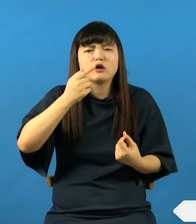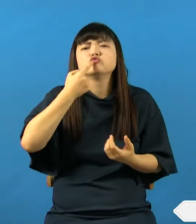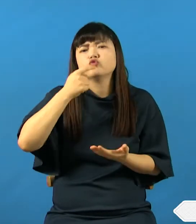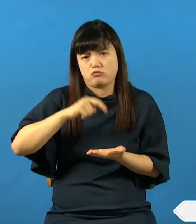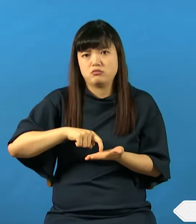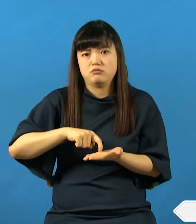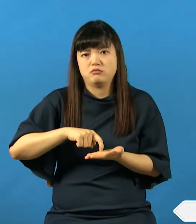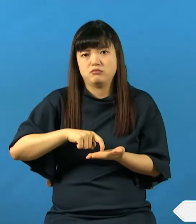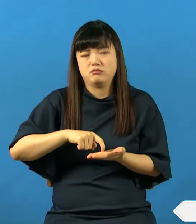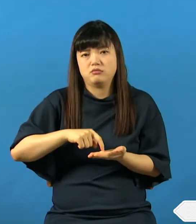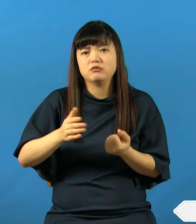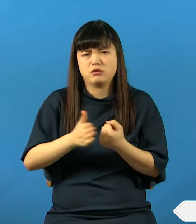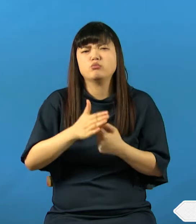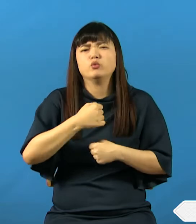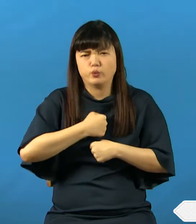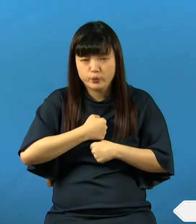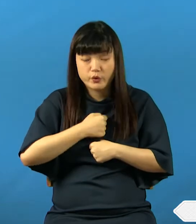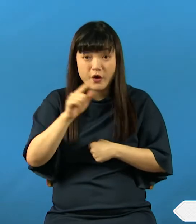착각에 빠지기 쉽기 때문입니다.